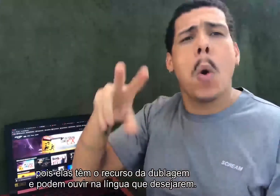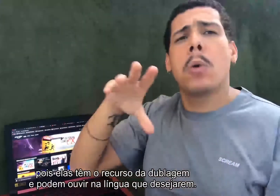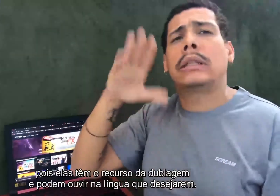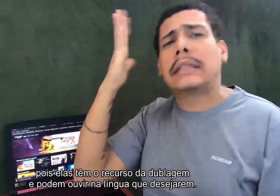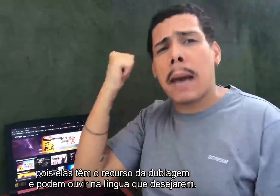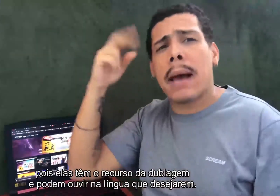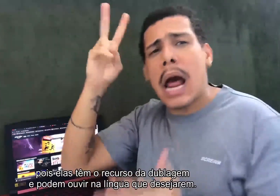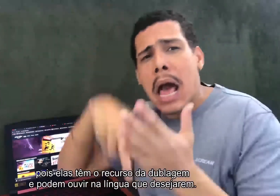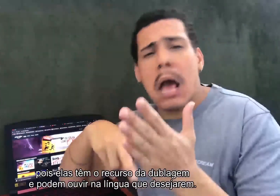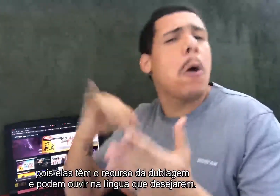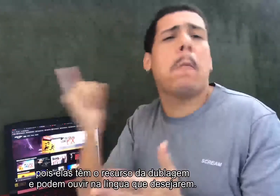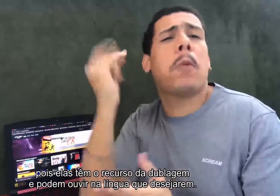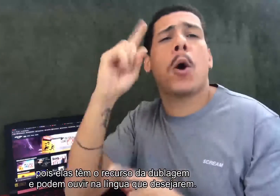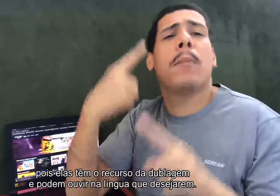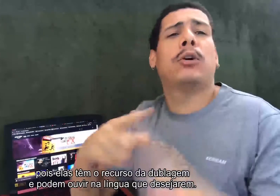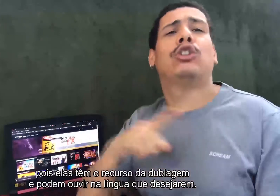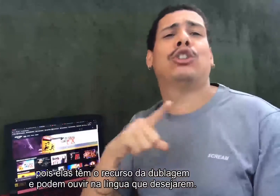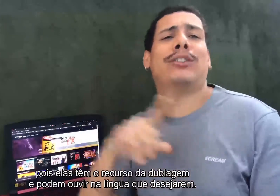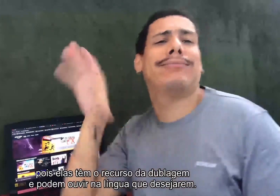e podem ouvir na língua que desejarem.